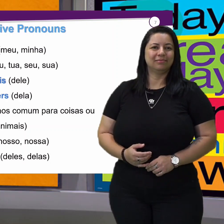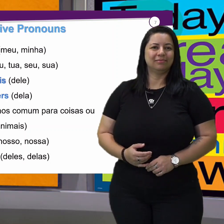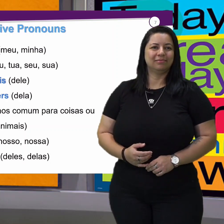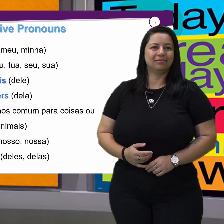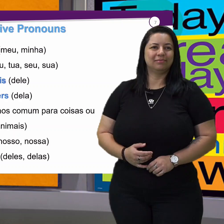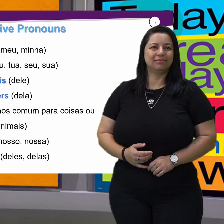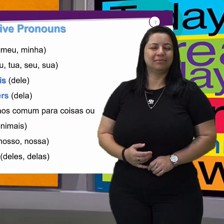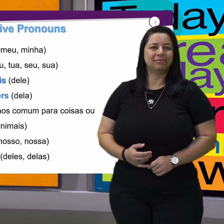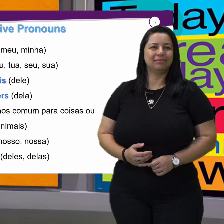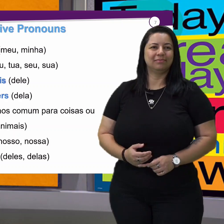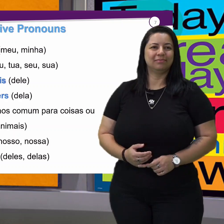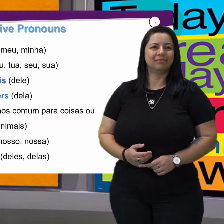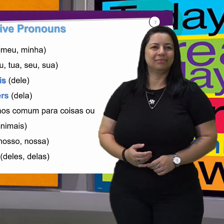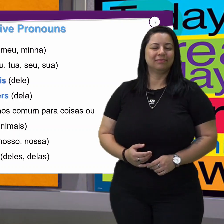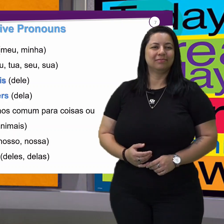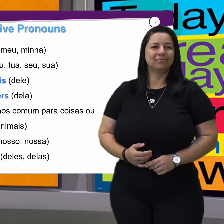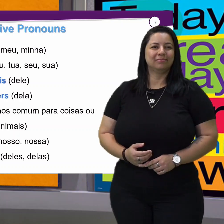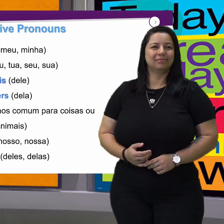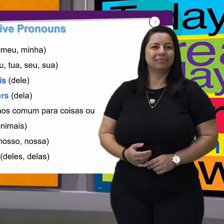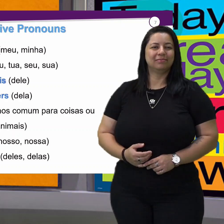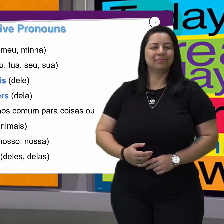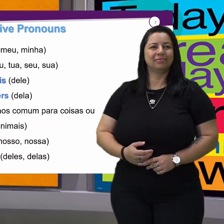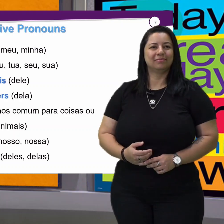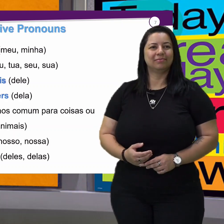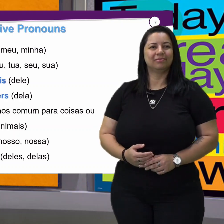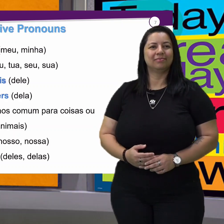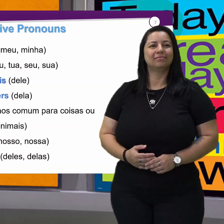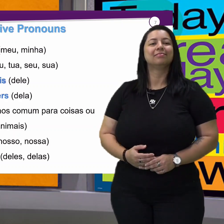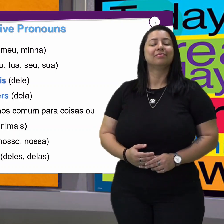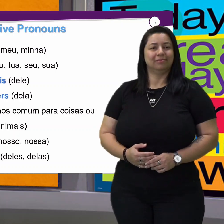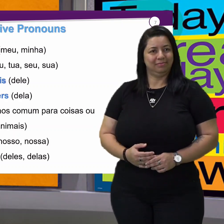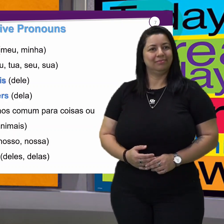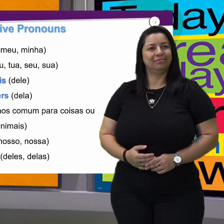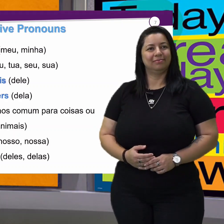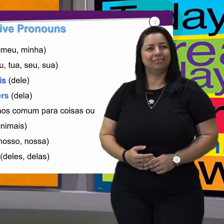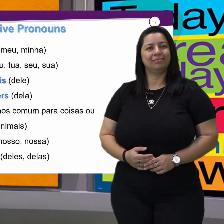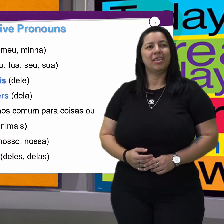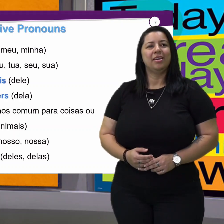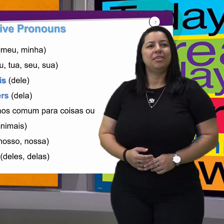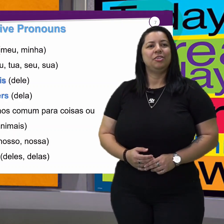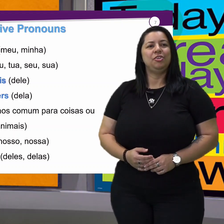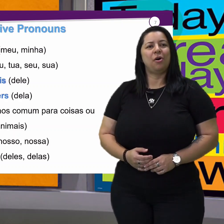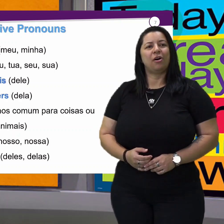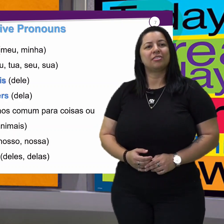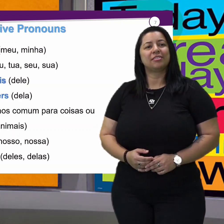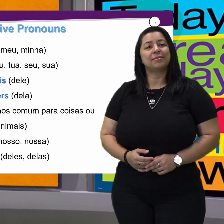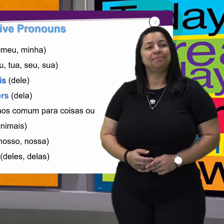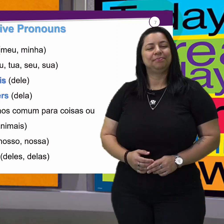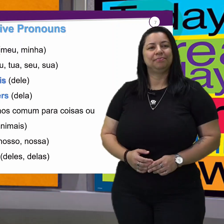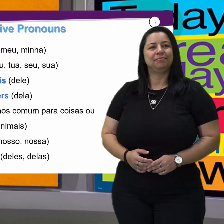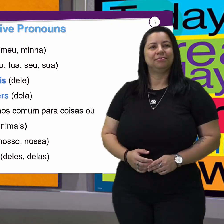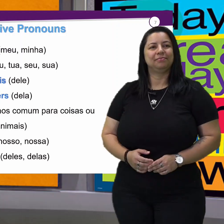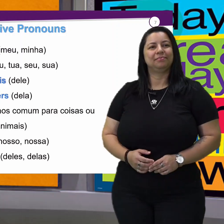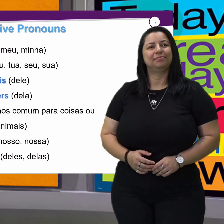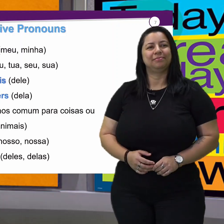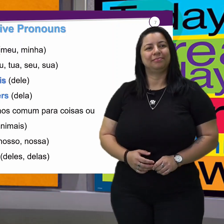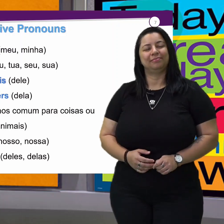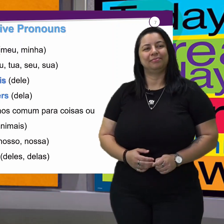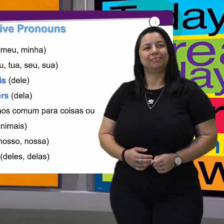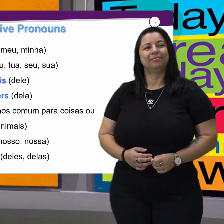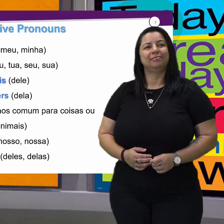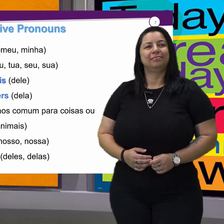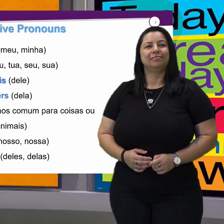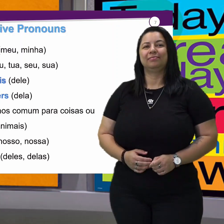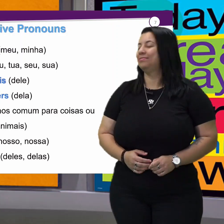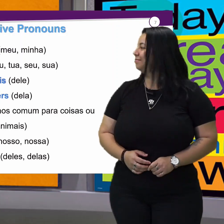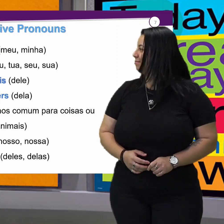vamos fazer a leitura e você percebe aí a pronúncia de cada um. Vamos lá. Mine. Yours. Perceba que é bem parecido com